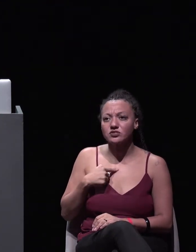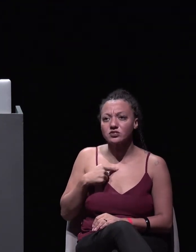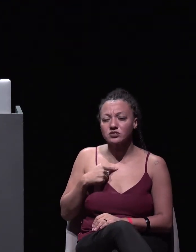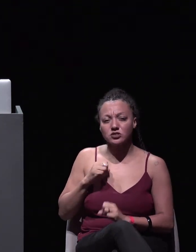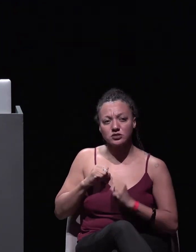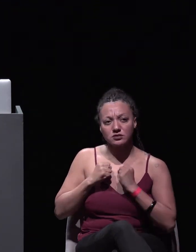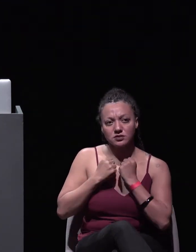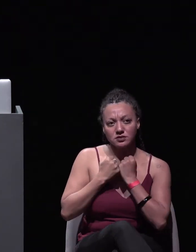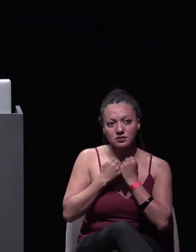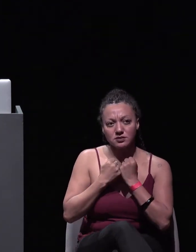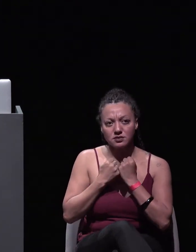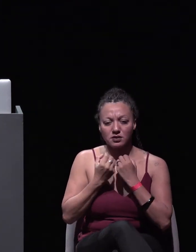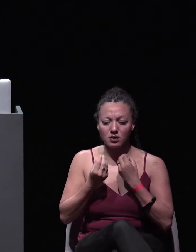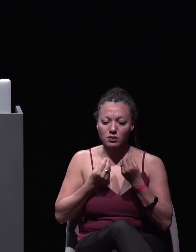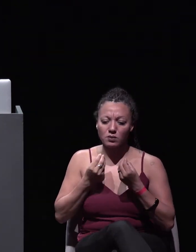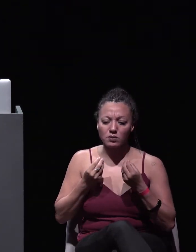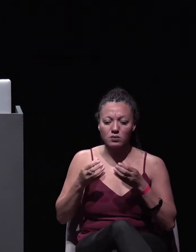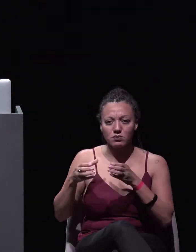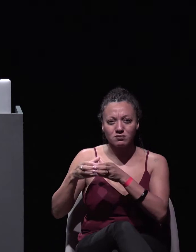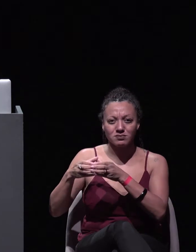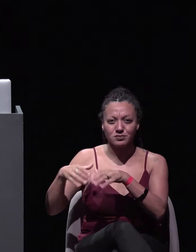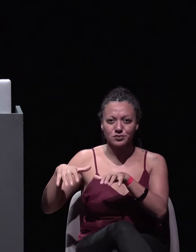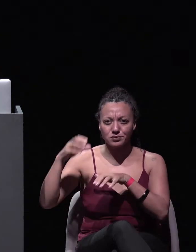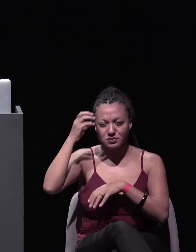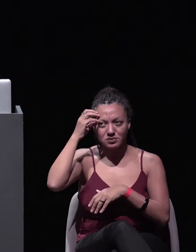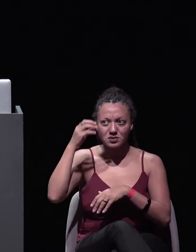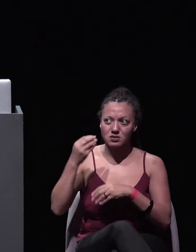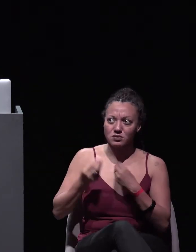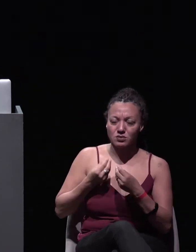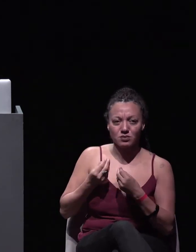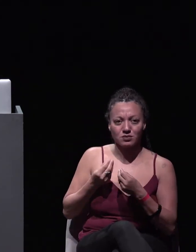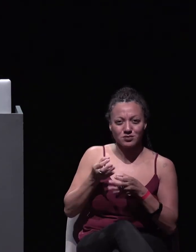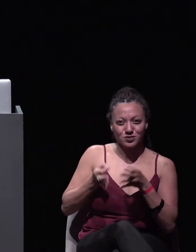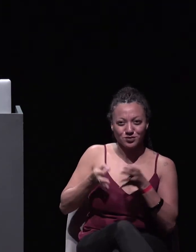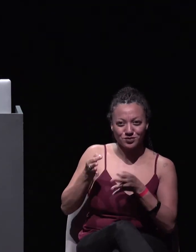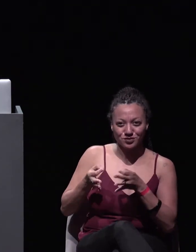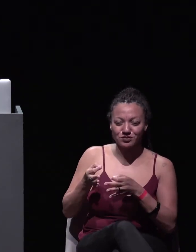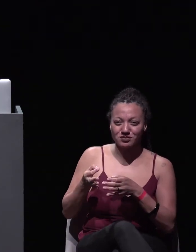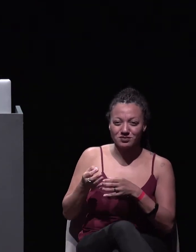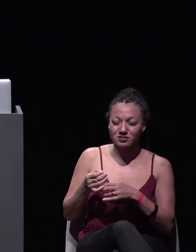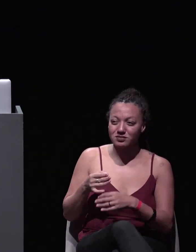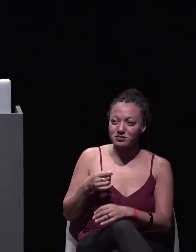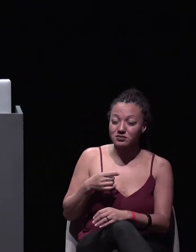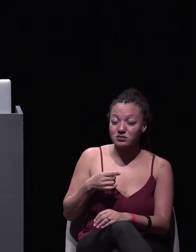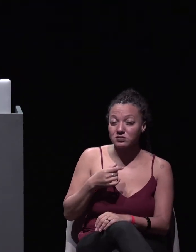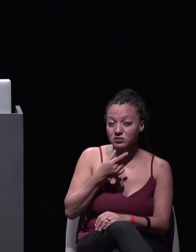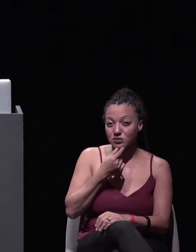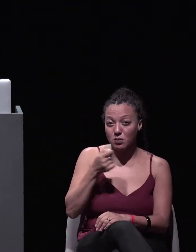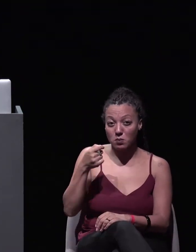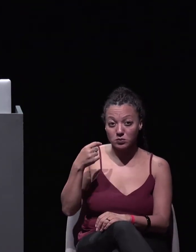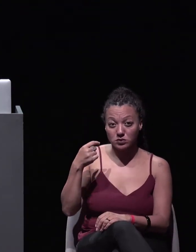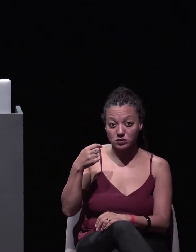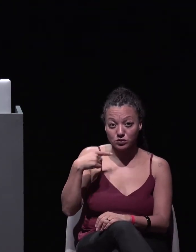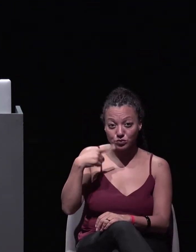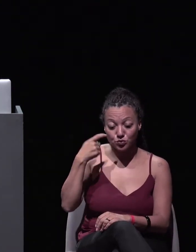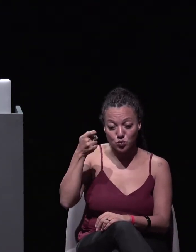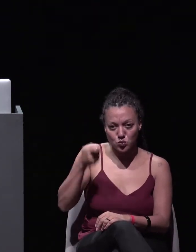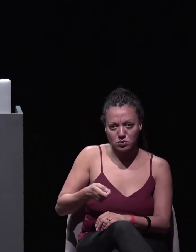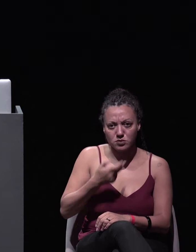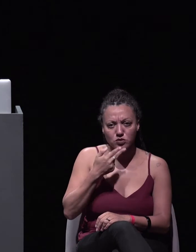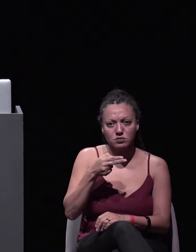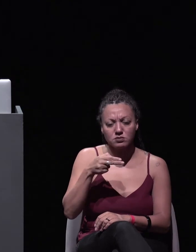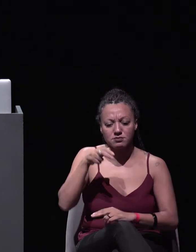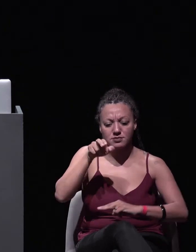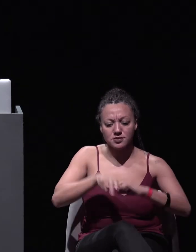Ele mesmo, dentro da corte, dentro do tribunal, e o juiz mandou que ele fosse amarrado na